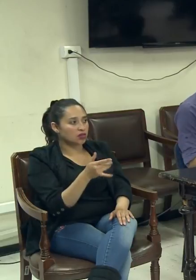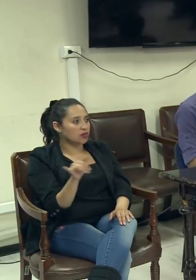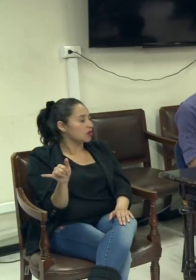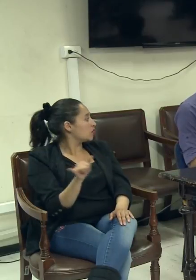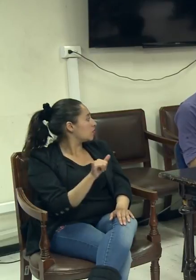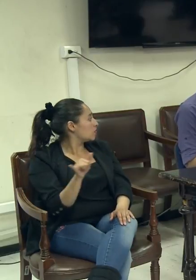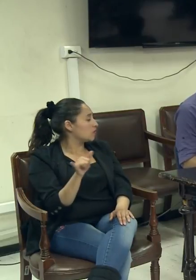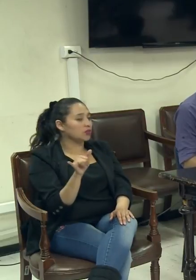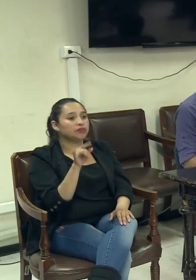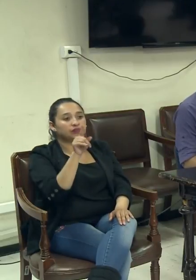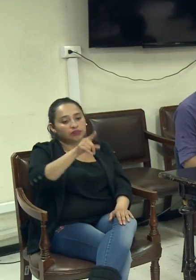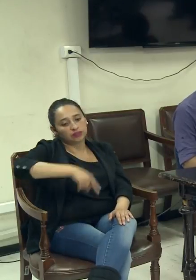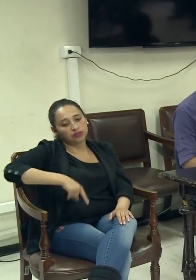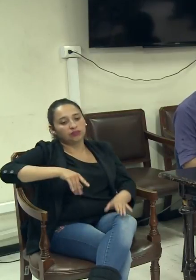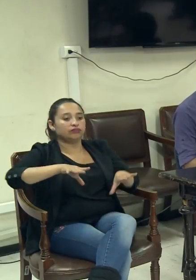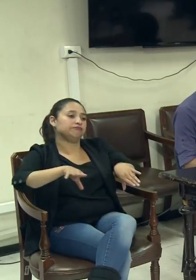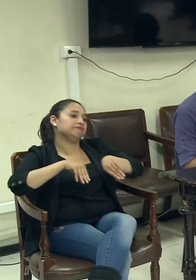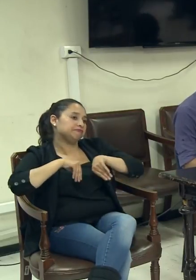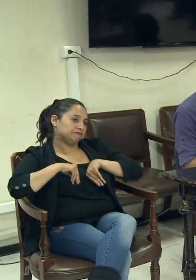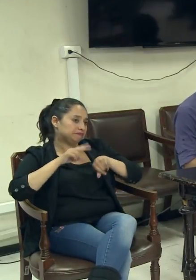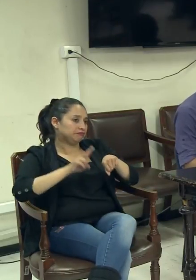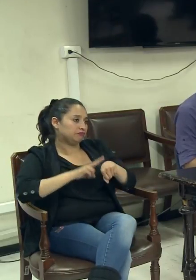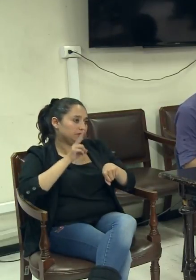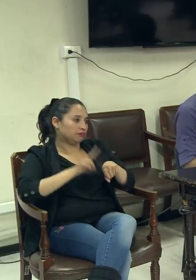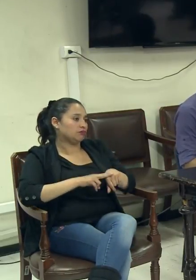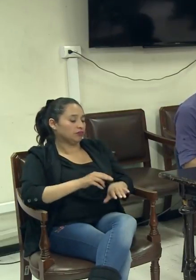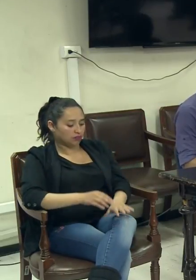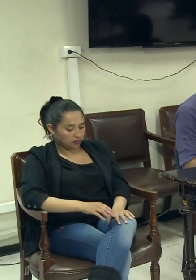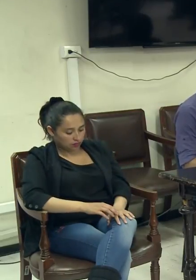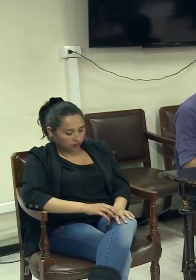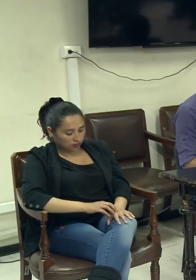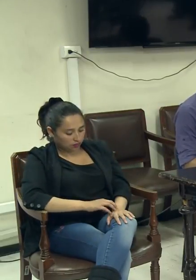que se los aceptaba, ¿no?